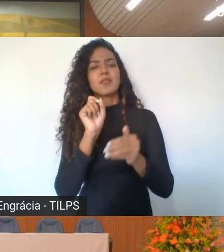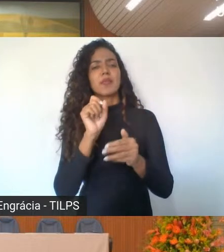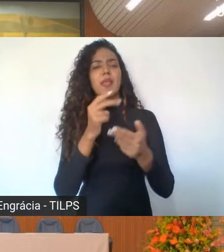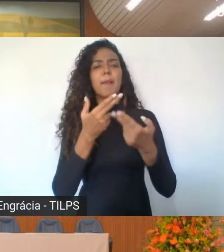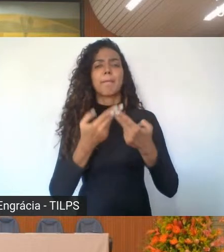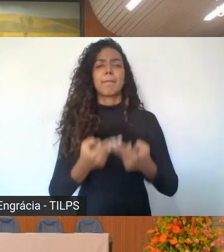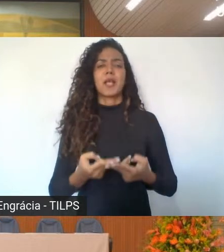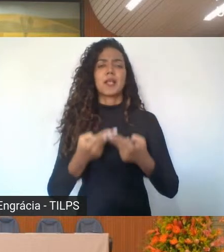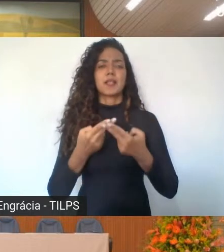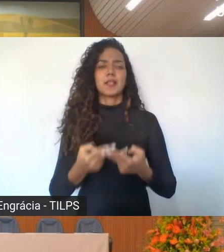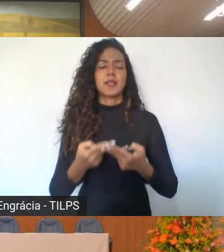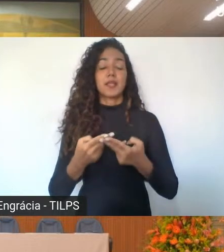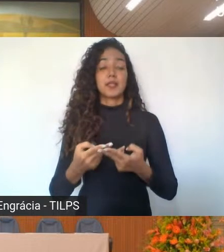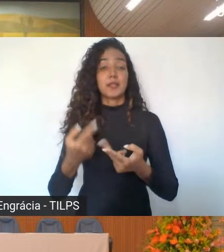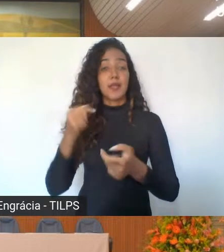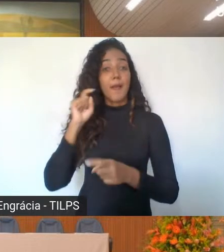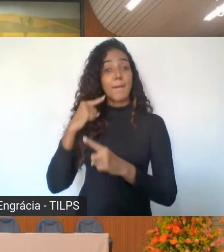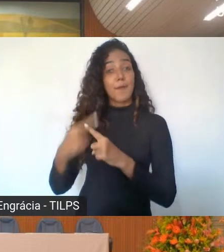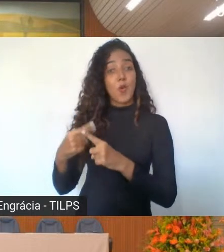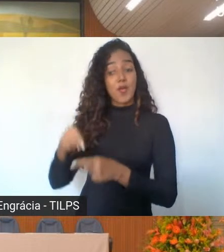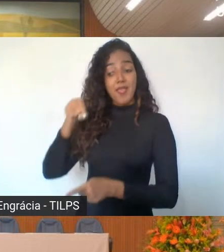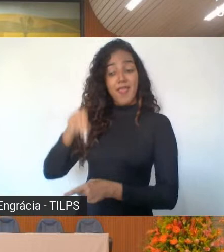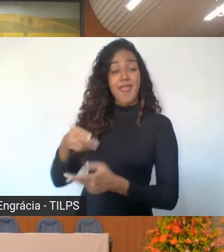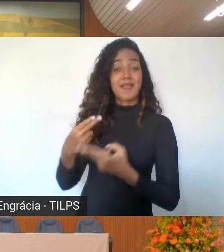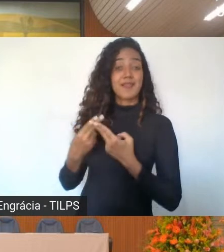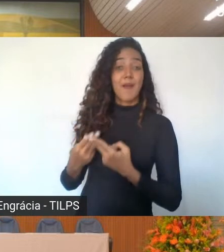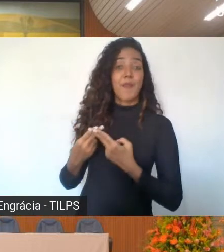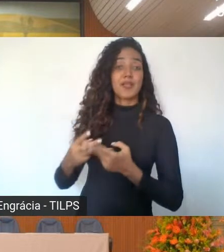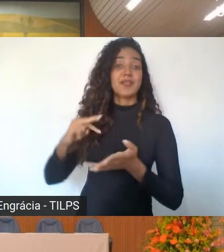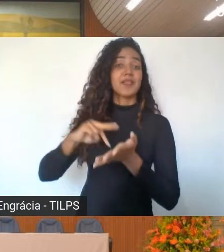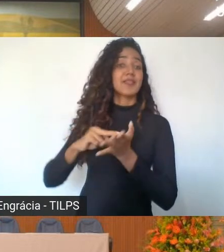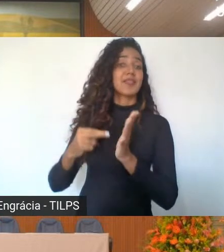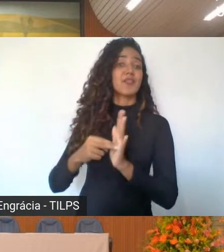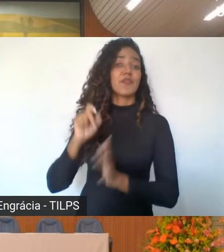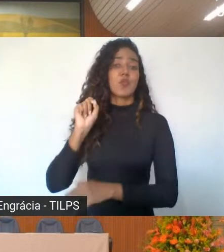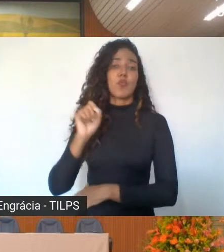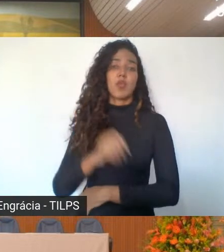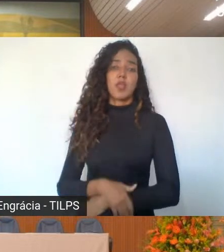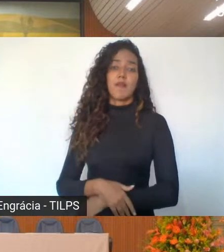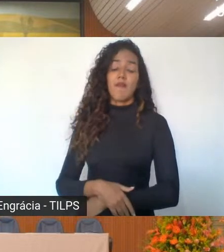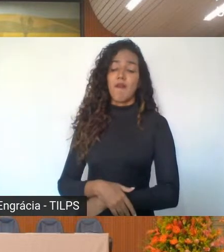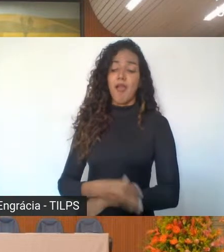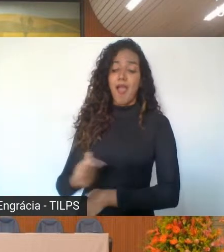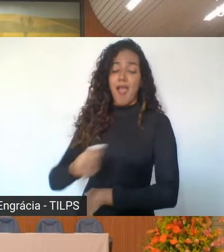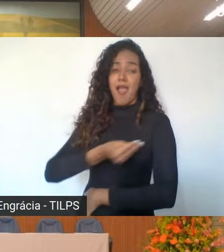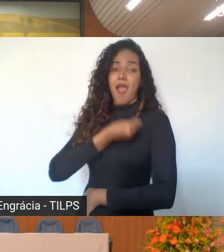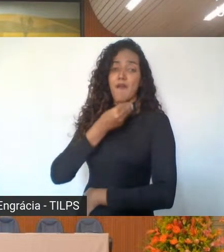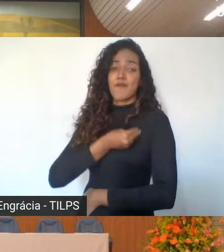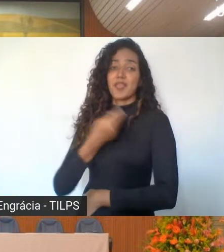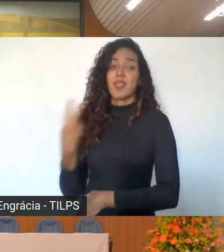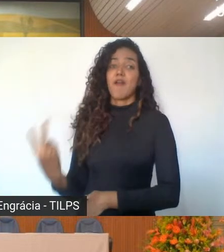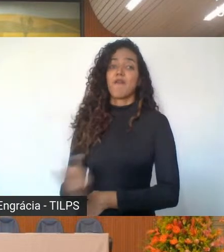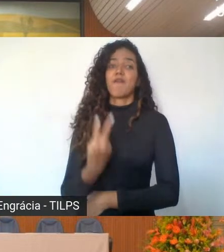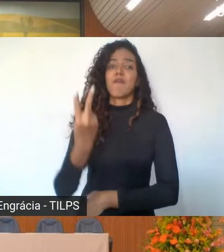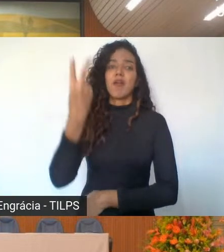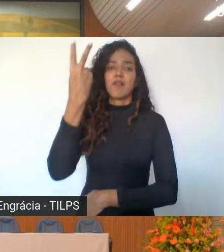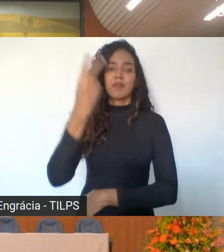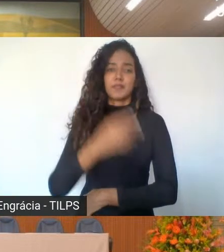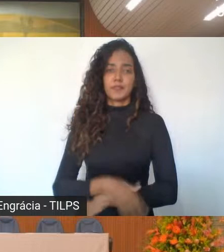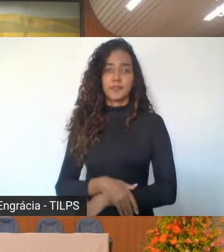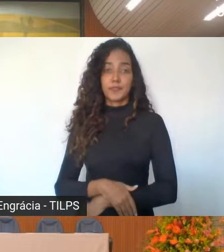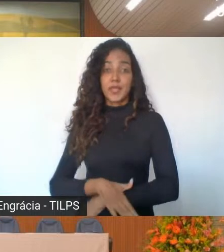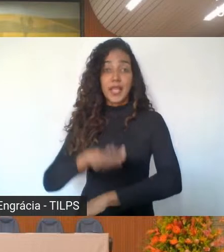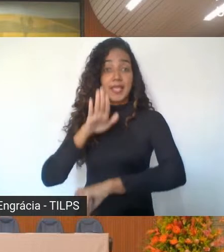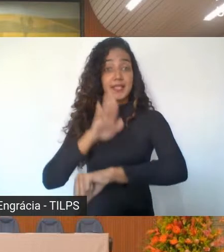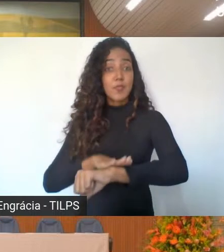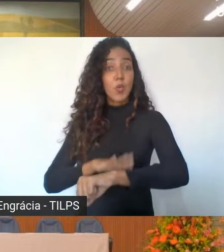ela significa valorização da vida, significa que neste momento que tanto nós estamos esperando para um